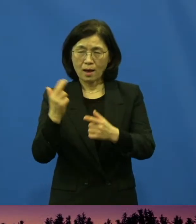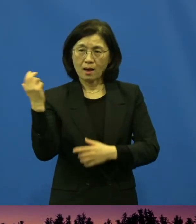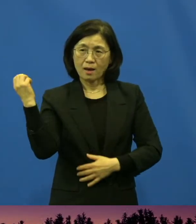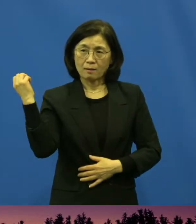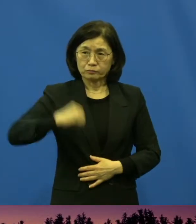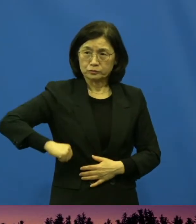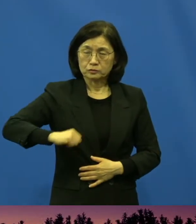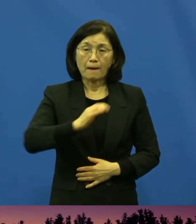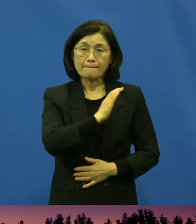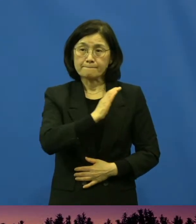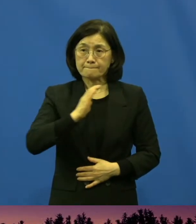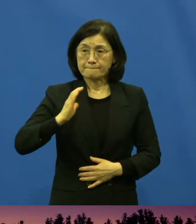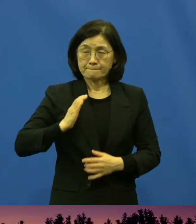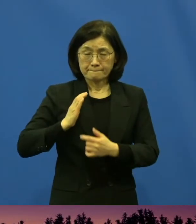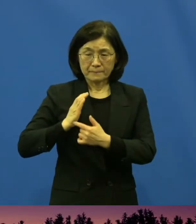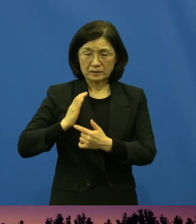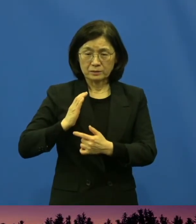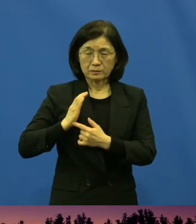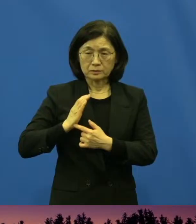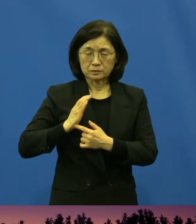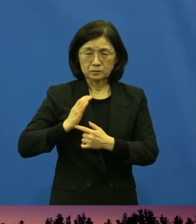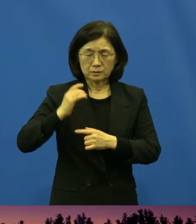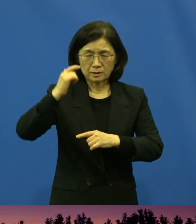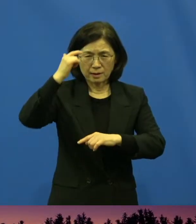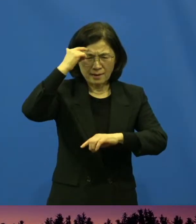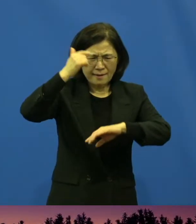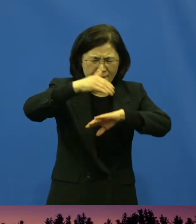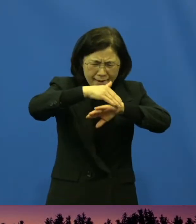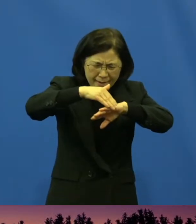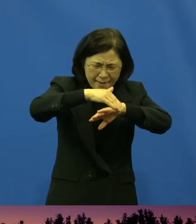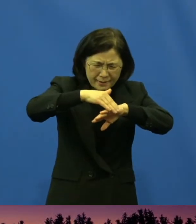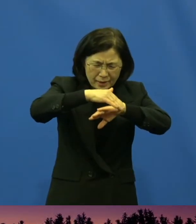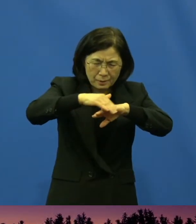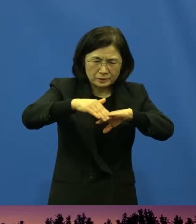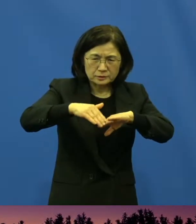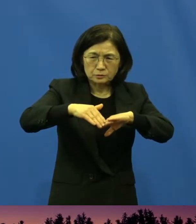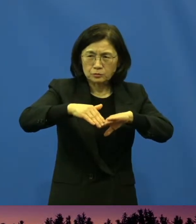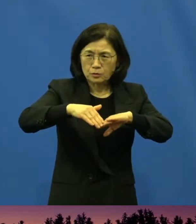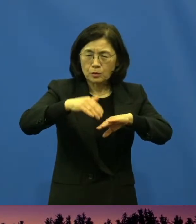반역은 뭐죠? 의도적으로 죄를 짓는 거예요. 작심하고.